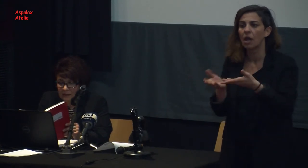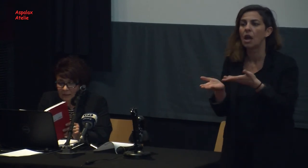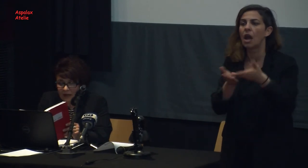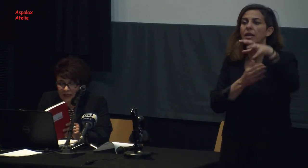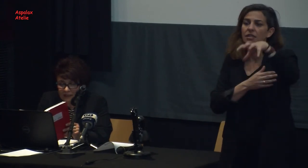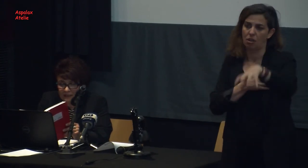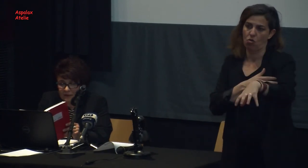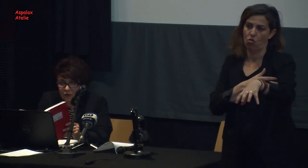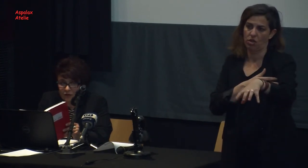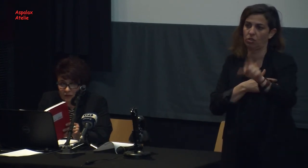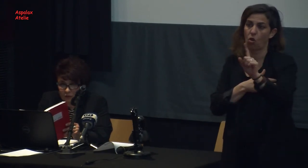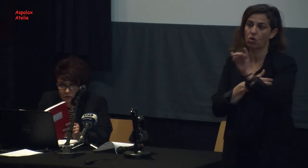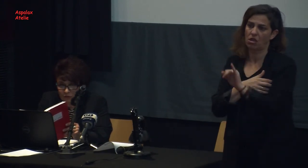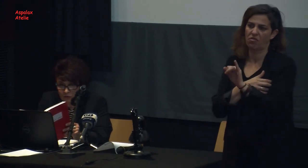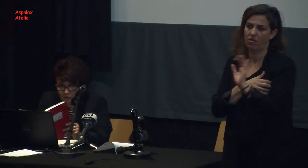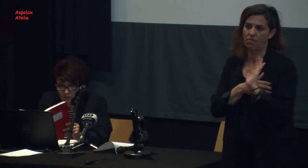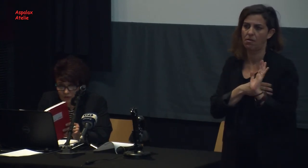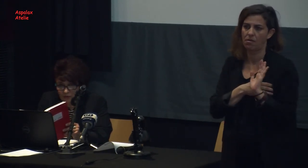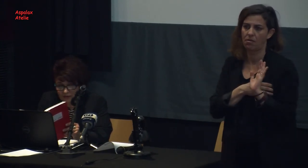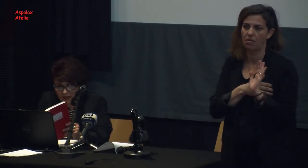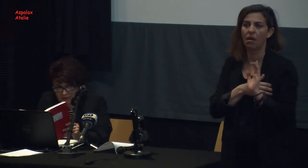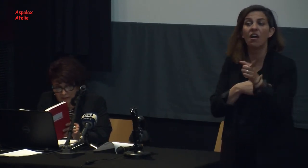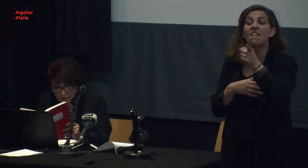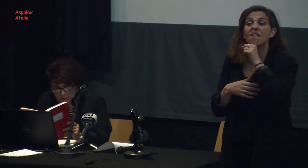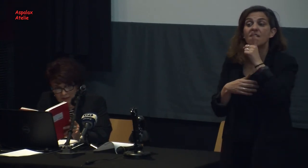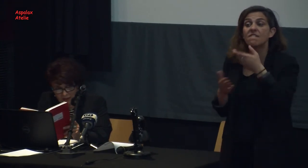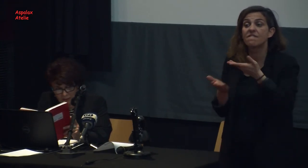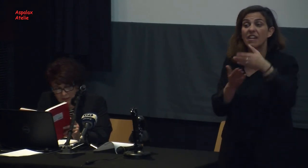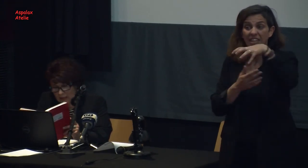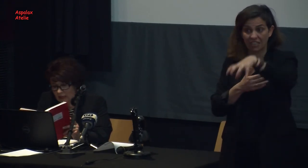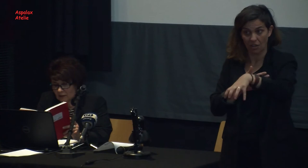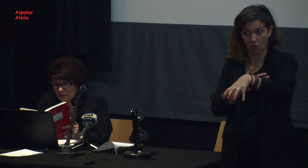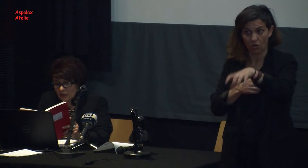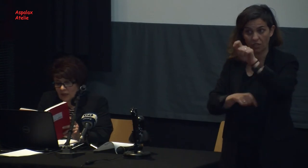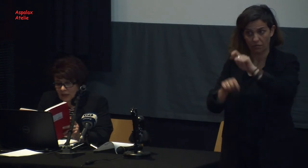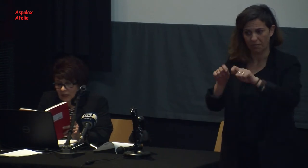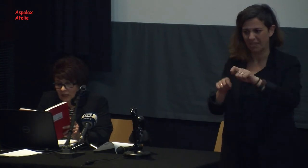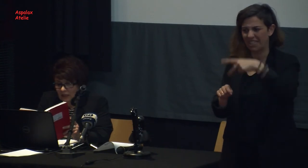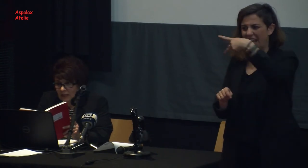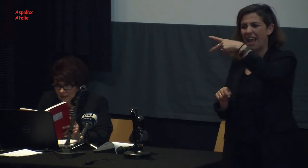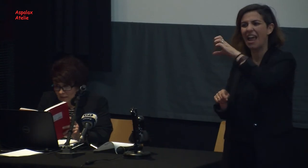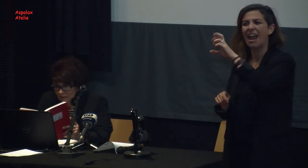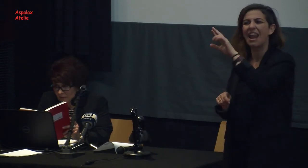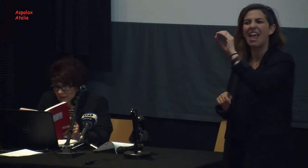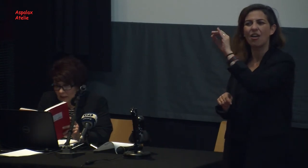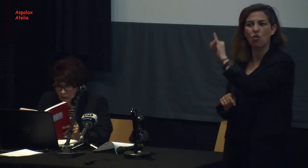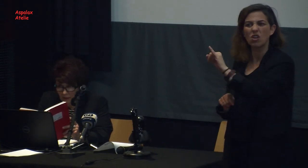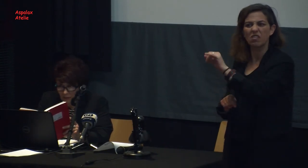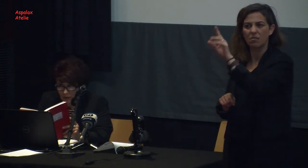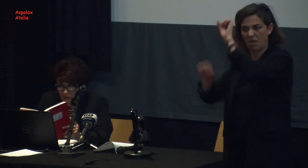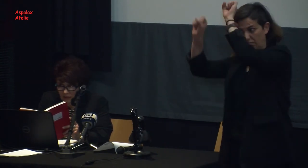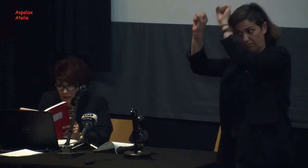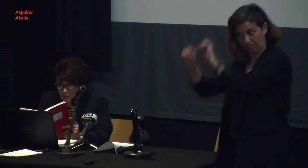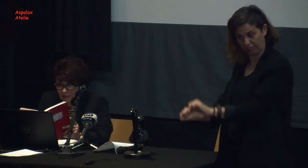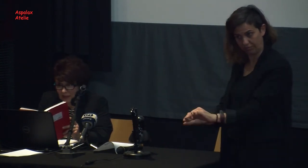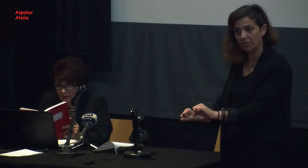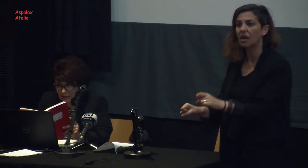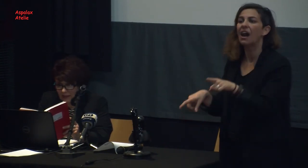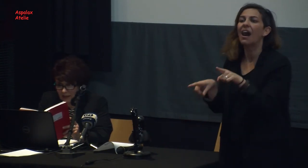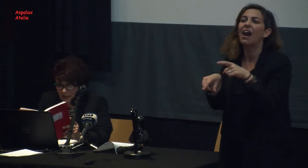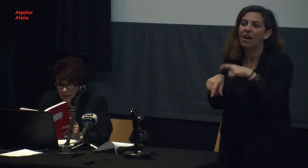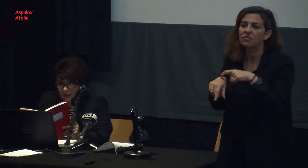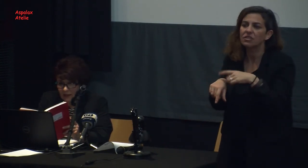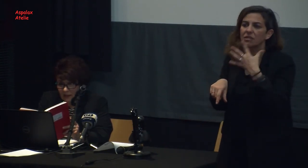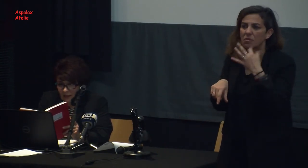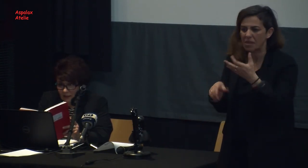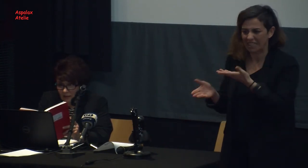Αλλά και πάλι οι ξενώνες, όπως τους φτιάξαμε μετά από τη Λέρο, ήταν και παραμένουν μικρά